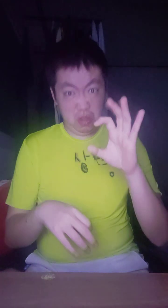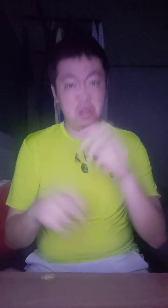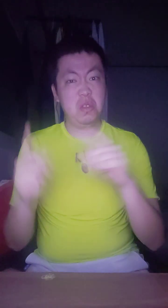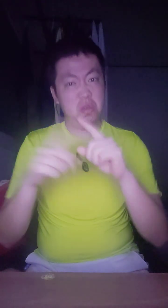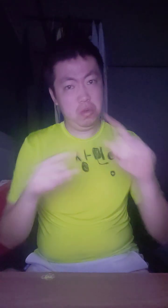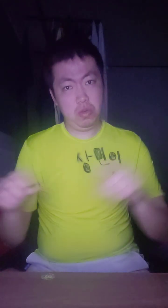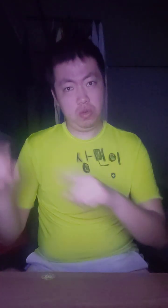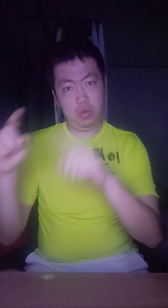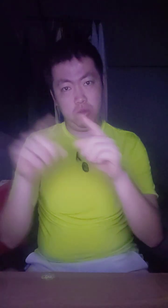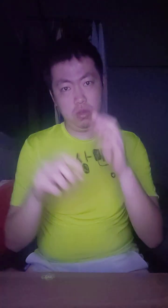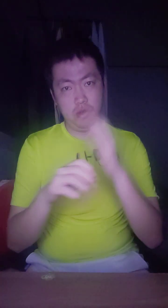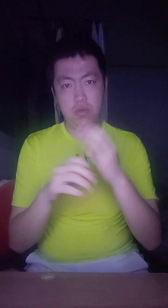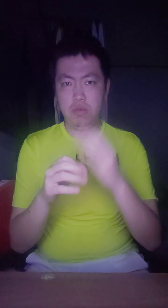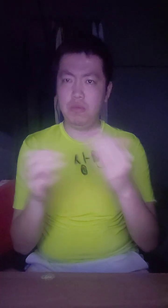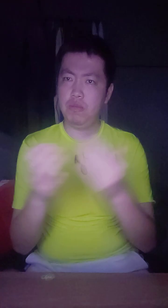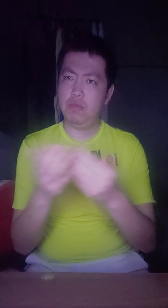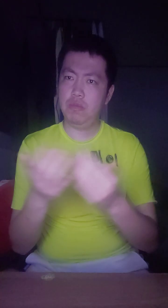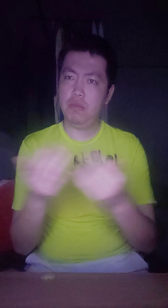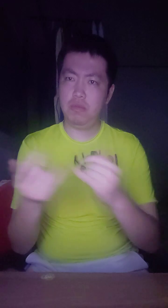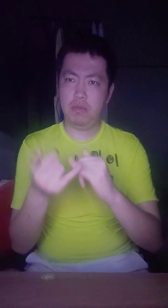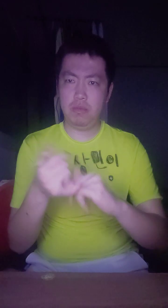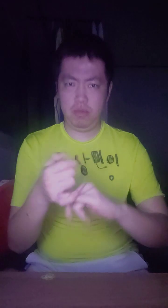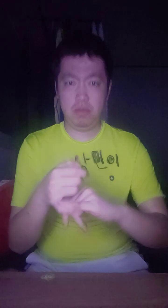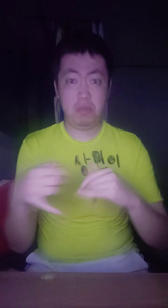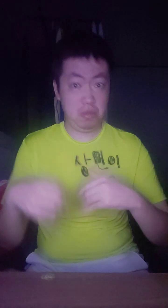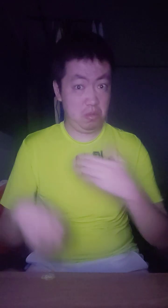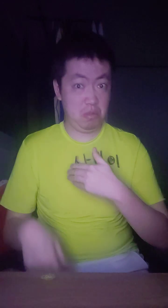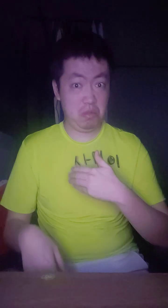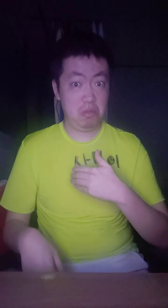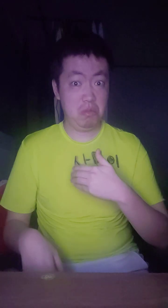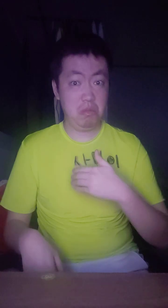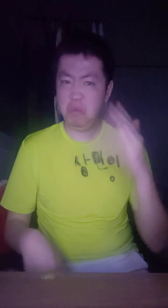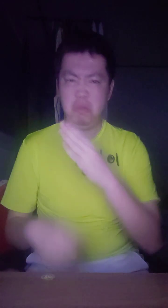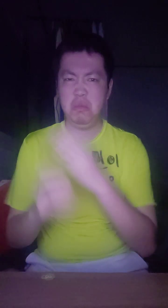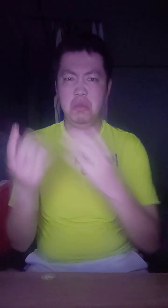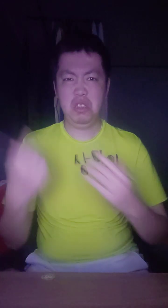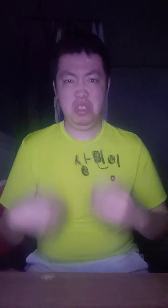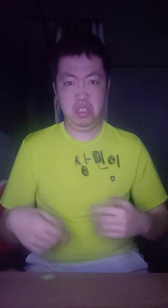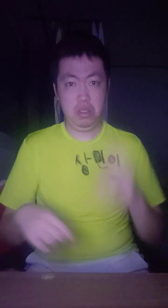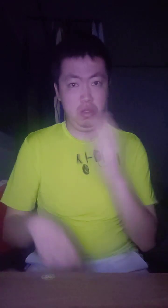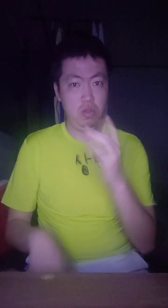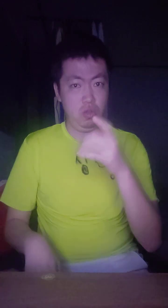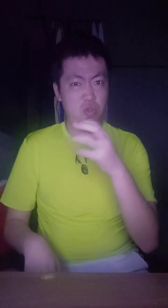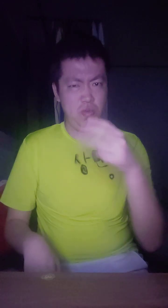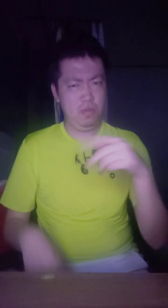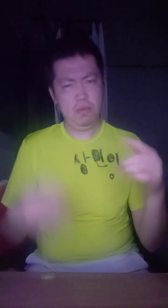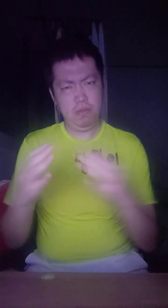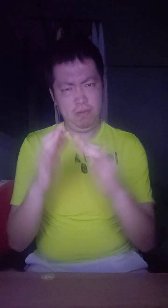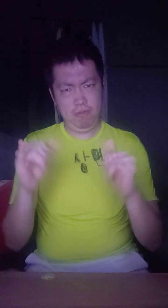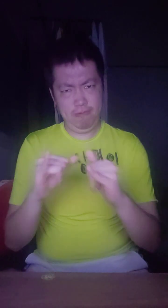바꿔 자치단체가 관리하는 방안을 모색하고 있지만 대상이 제한적인 데다 너무 뒤늦은 대응이라는 비난이